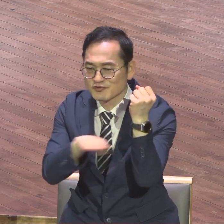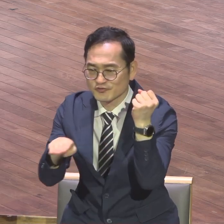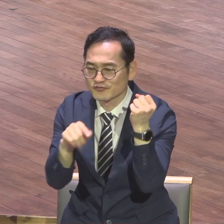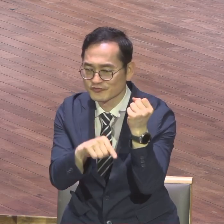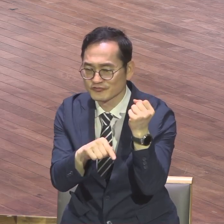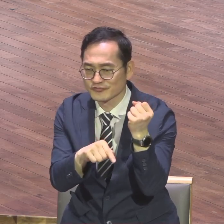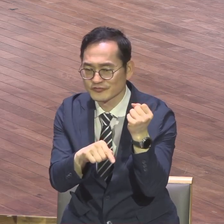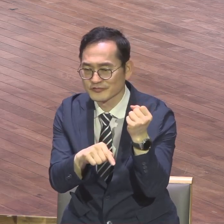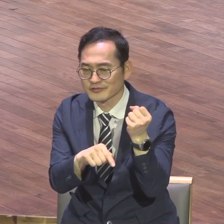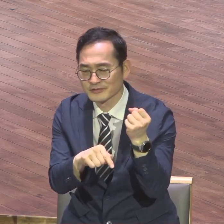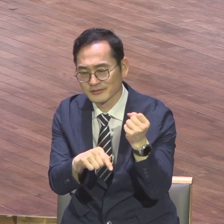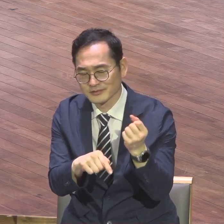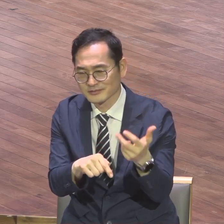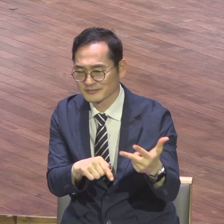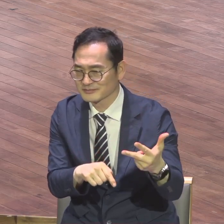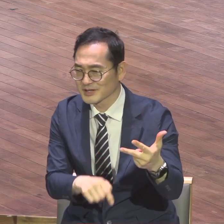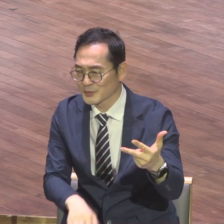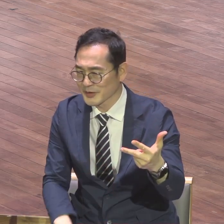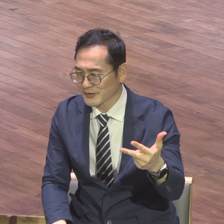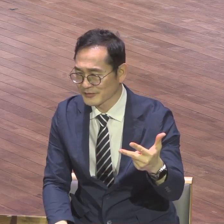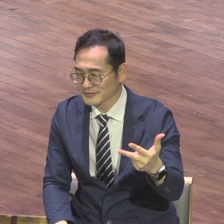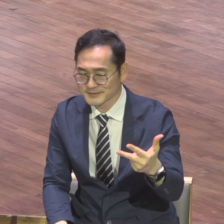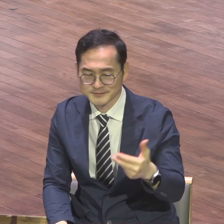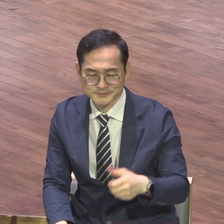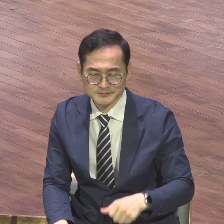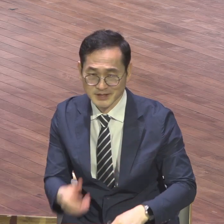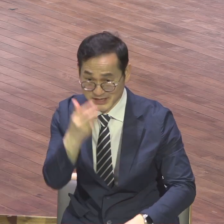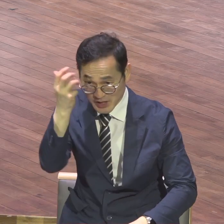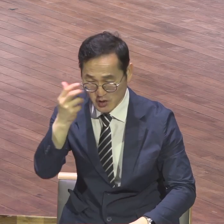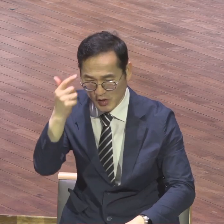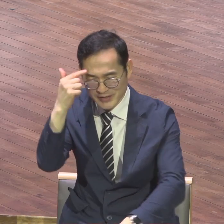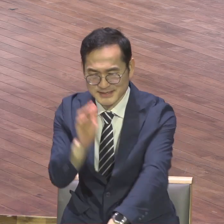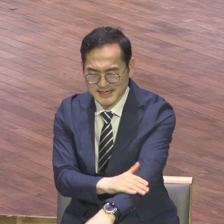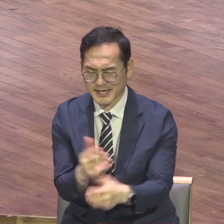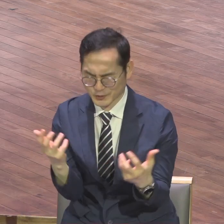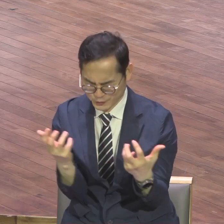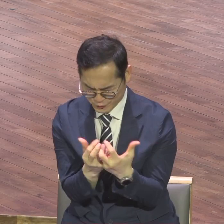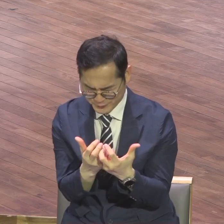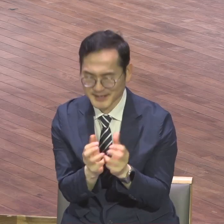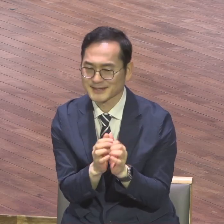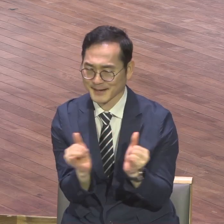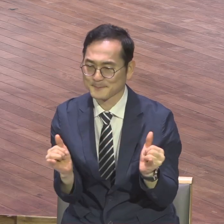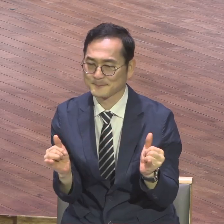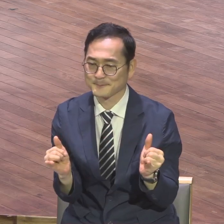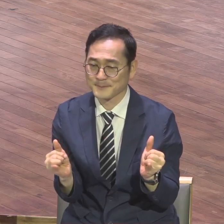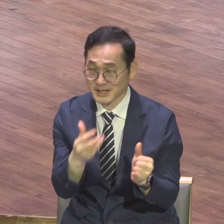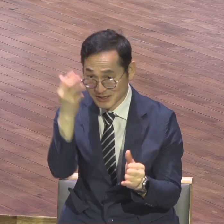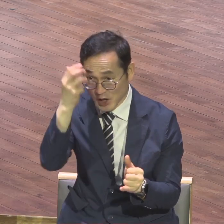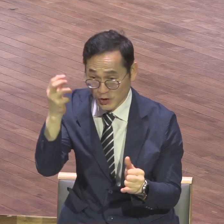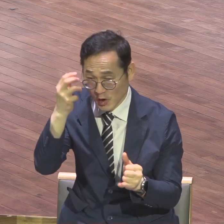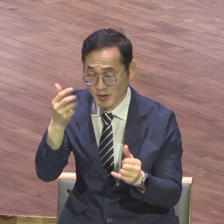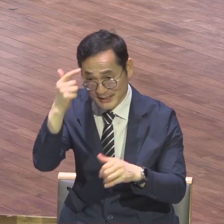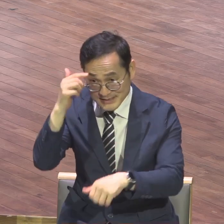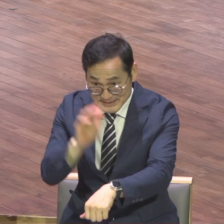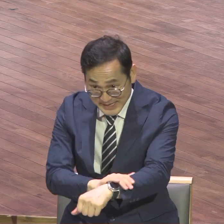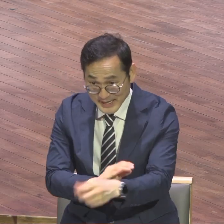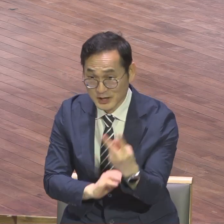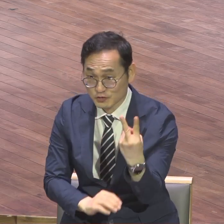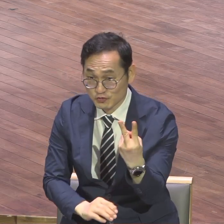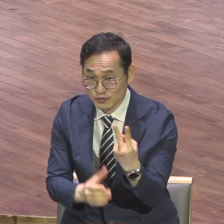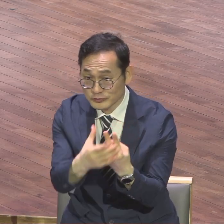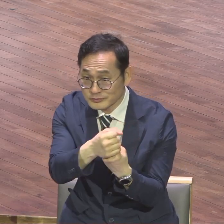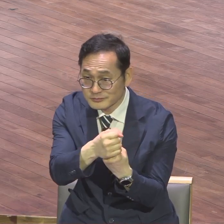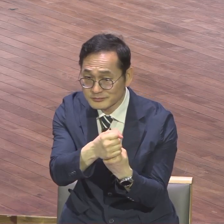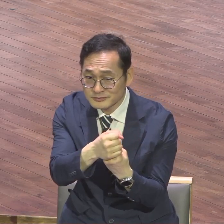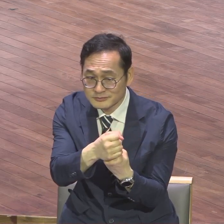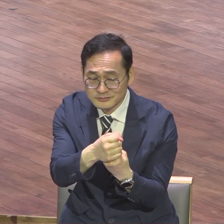거예요. 무엇보다도 뭐요? 성령과 지혜가 충만했다. 성령과 지혜는 뭐요? 마치 동전 양면과